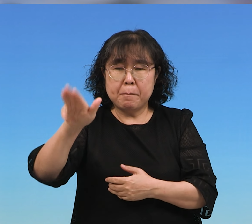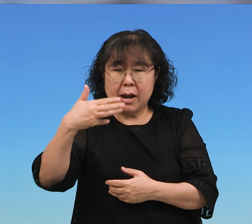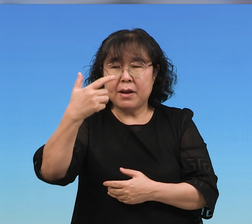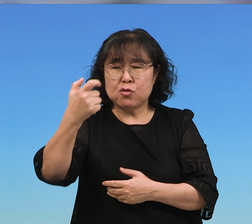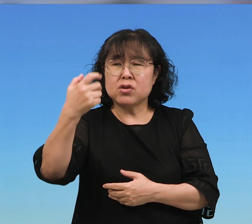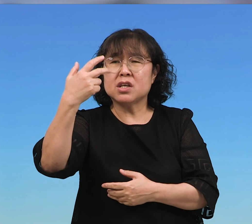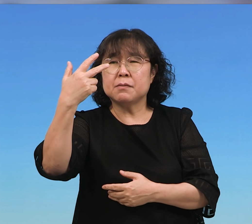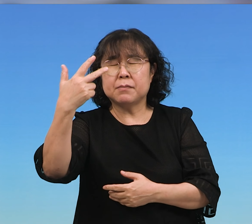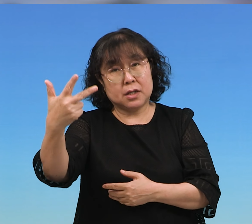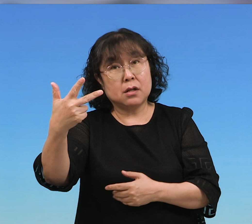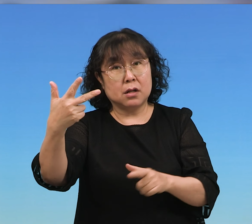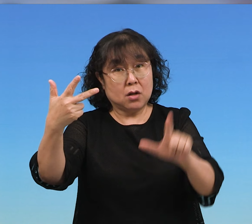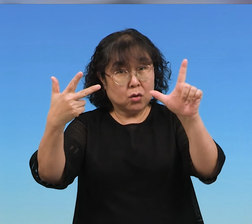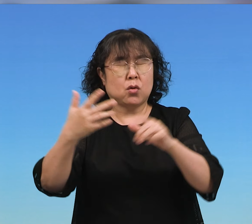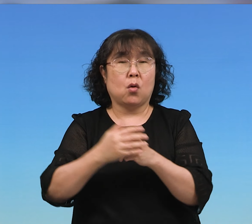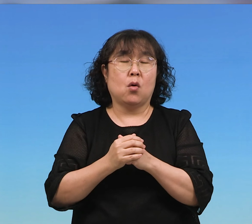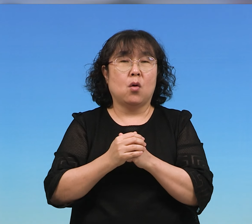1867년도 이야기니까